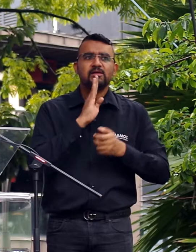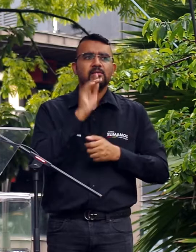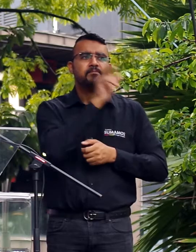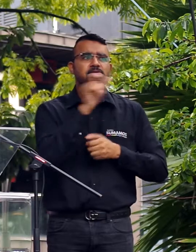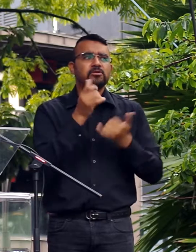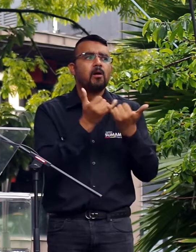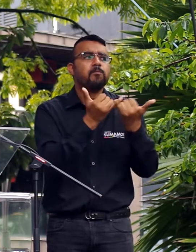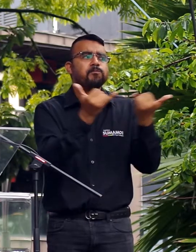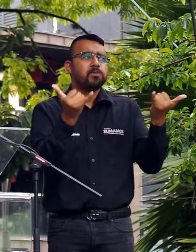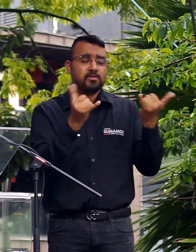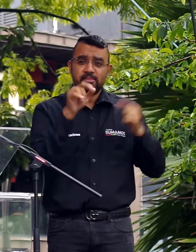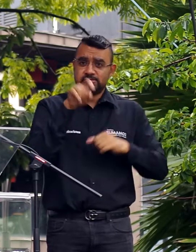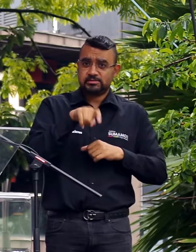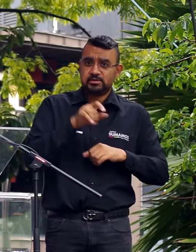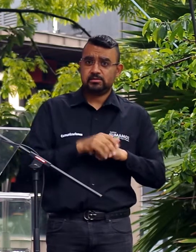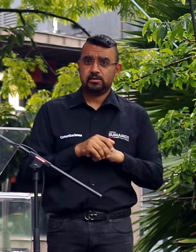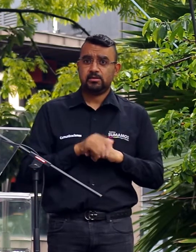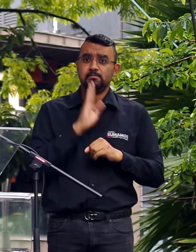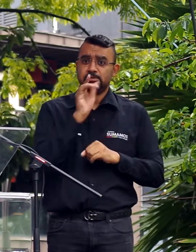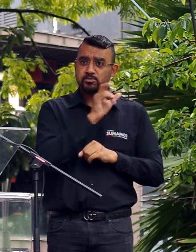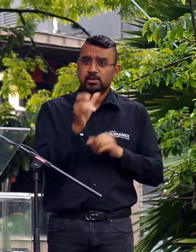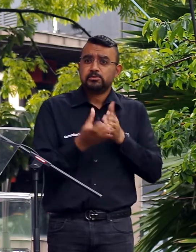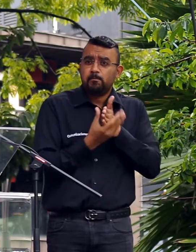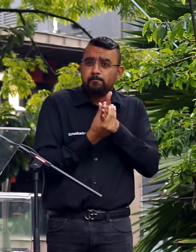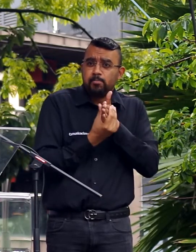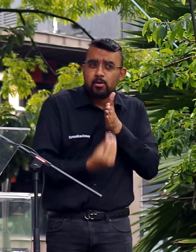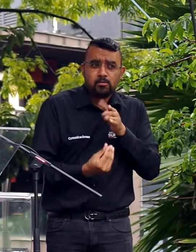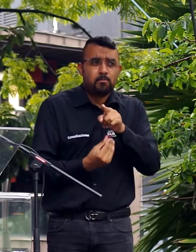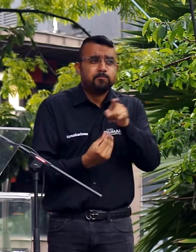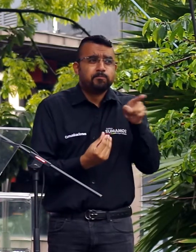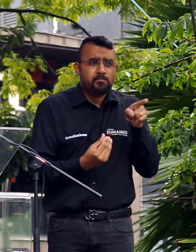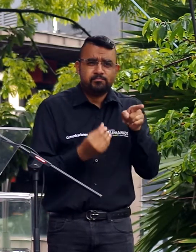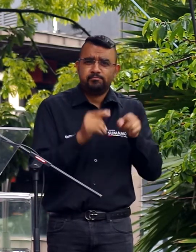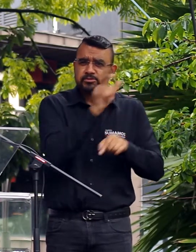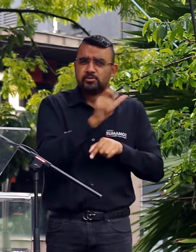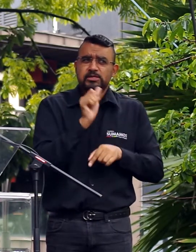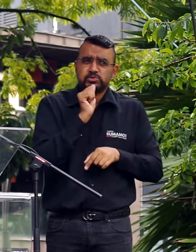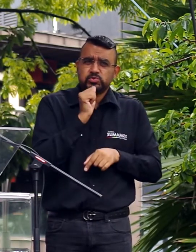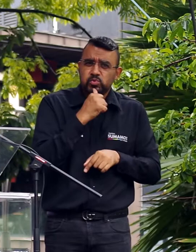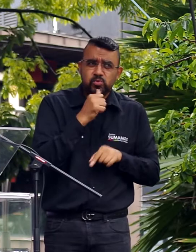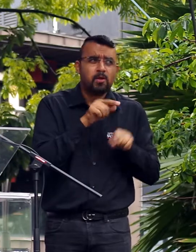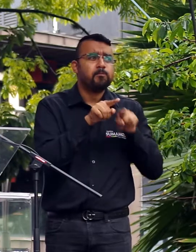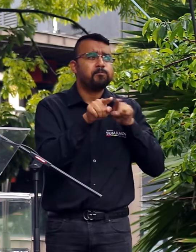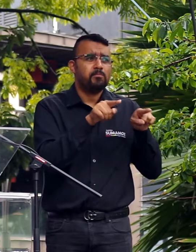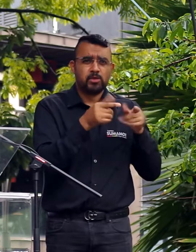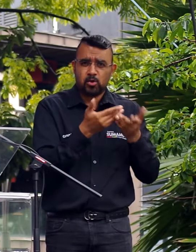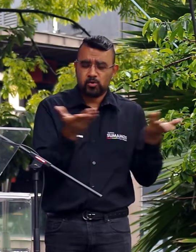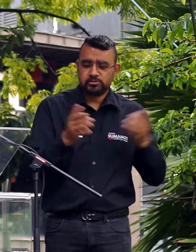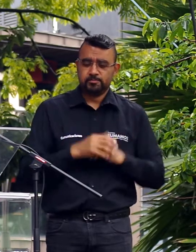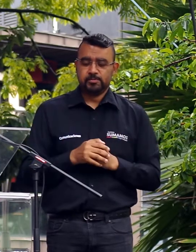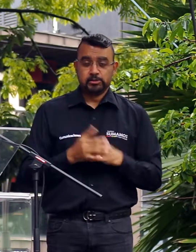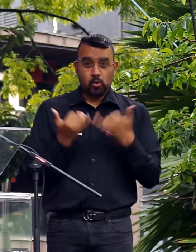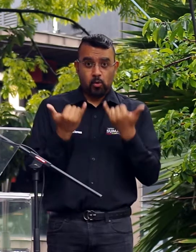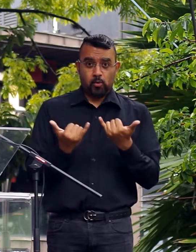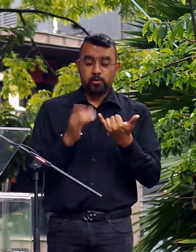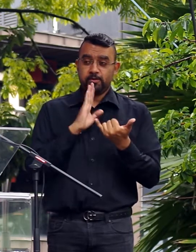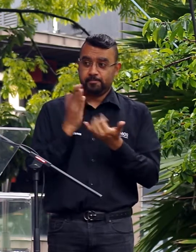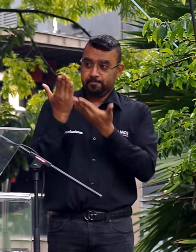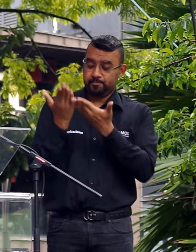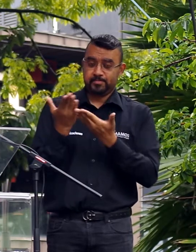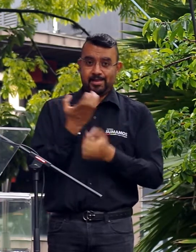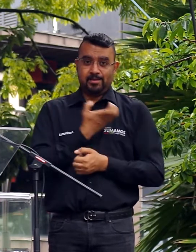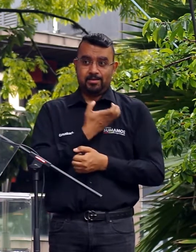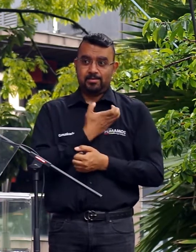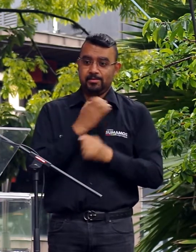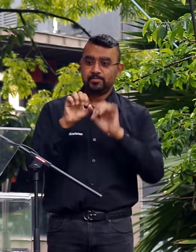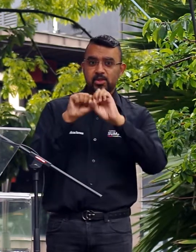invisibilicen los pobres, los que sufren. Señor alcalde,